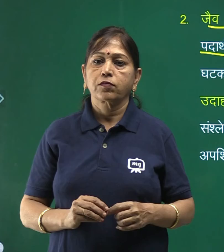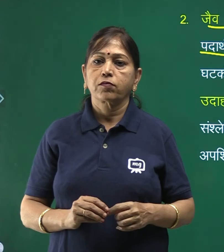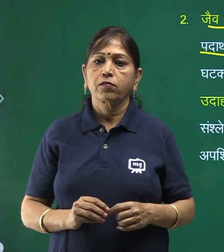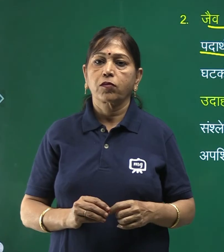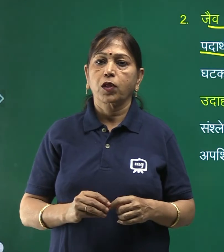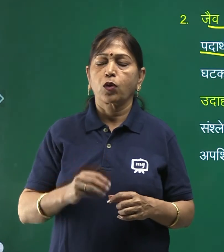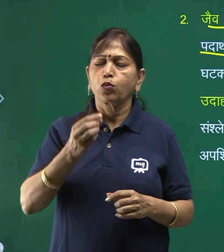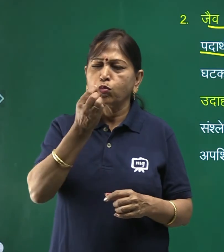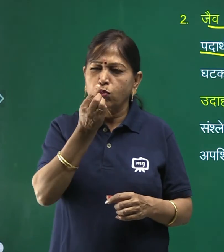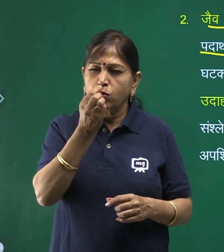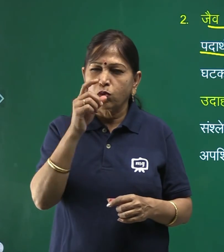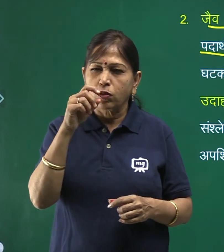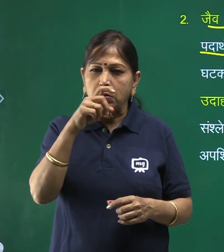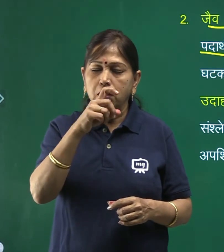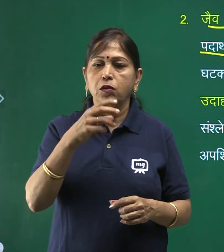सूक्ष्म जीवों के कारण